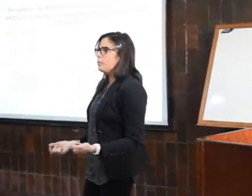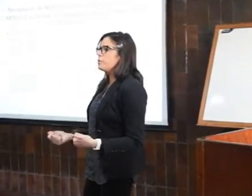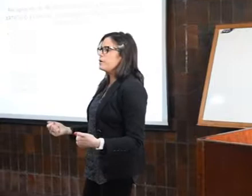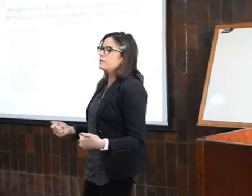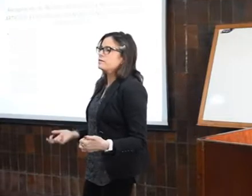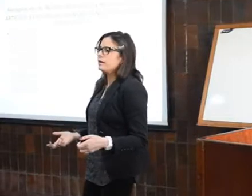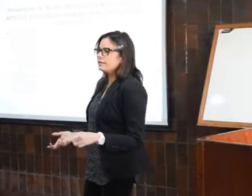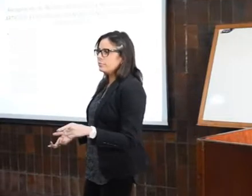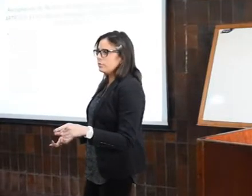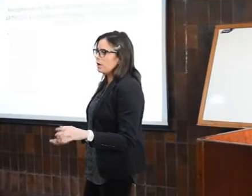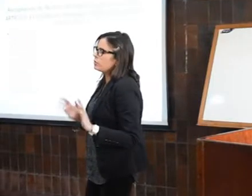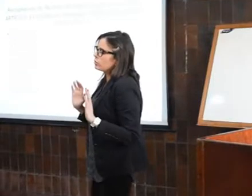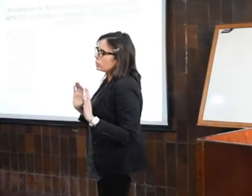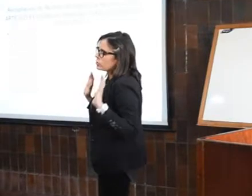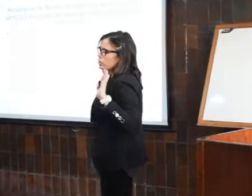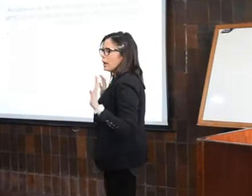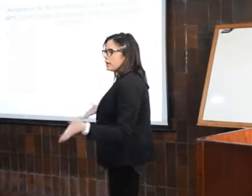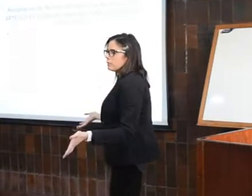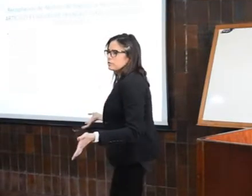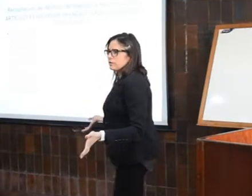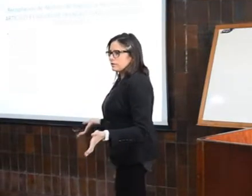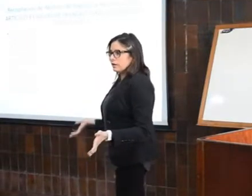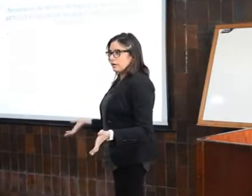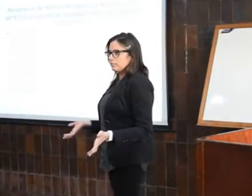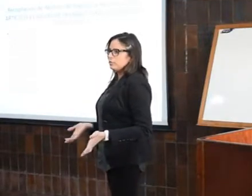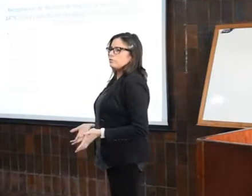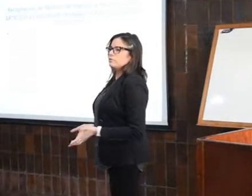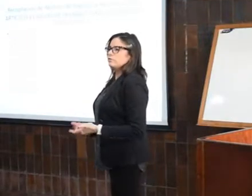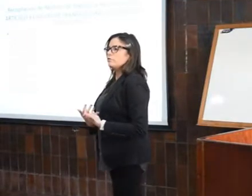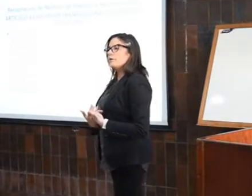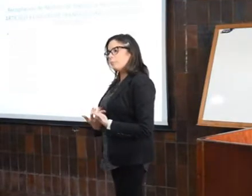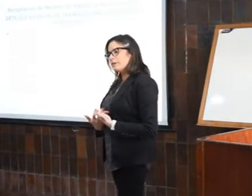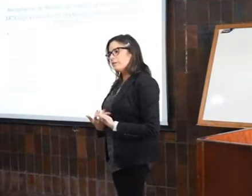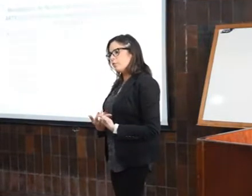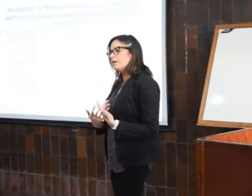podéis decir el tipo no tiene riesgos